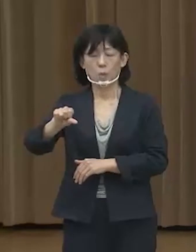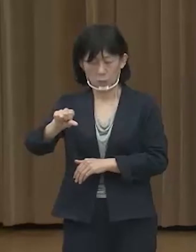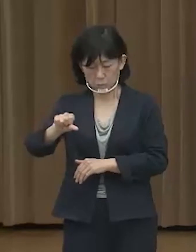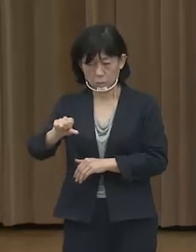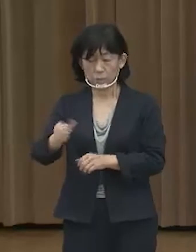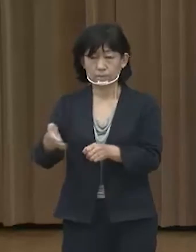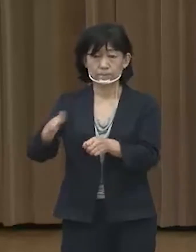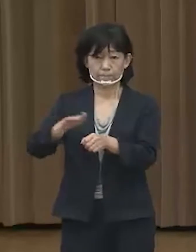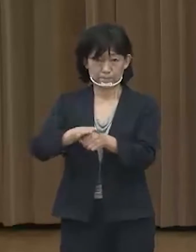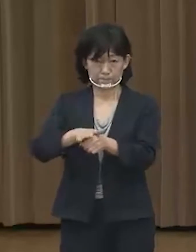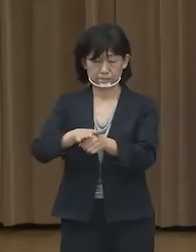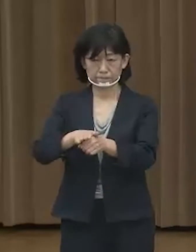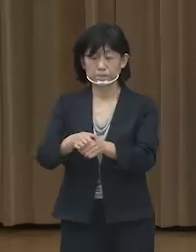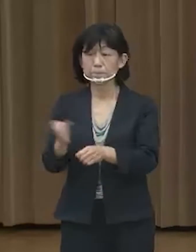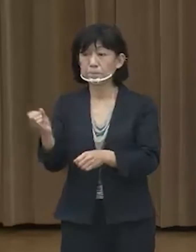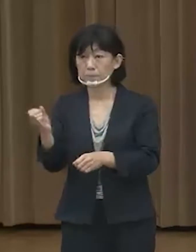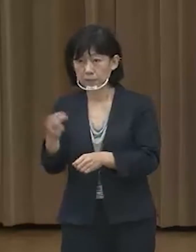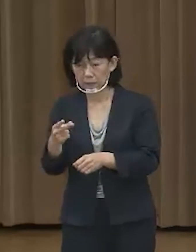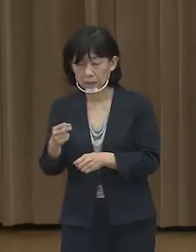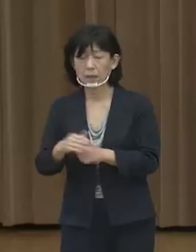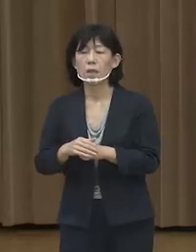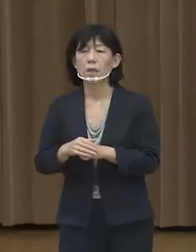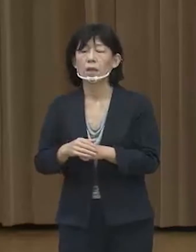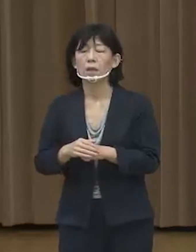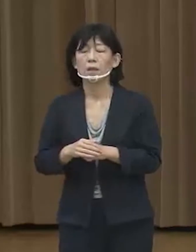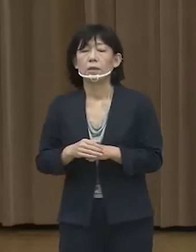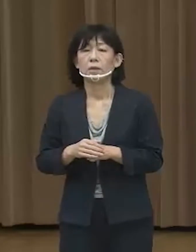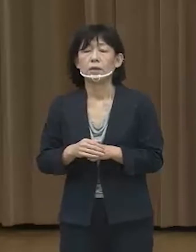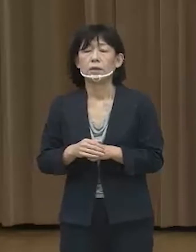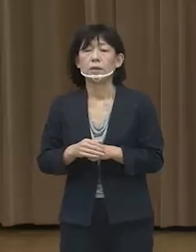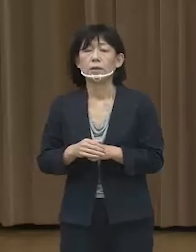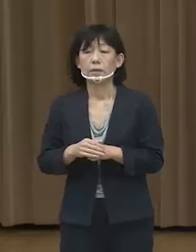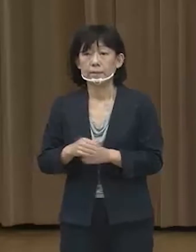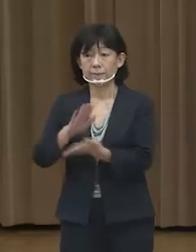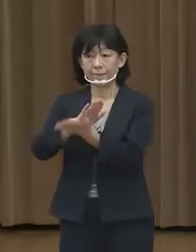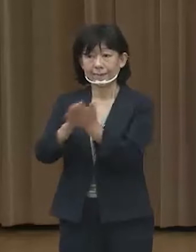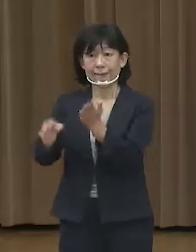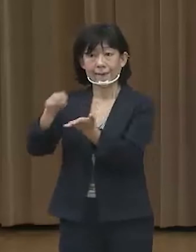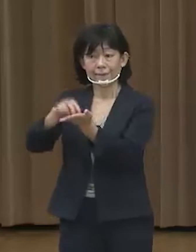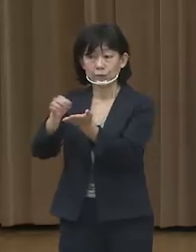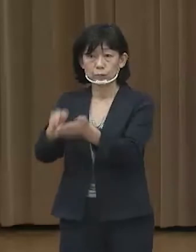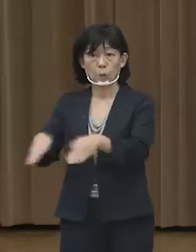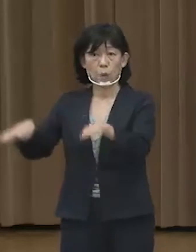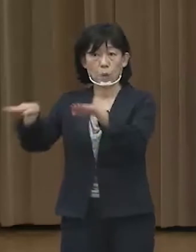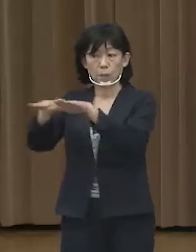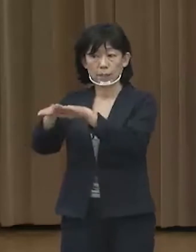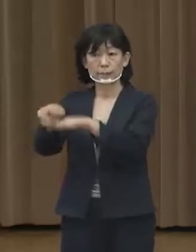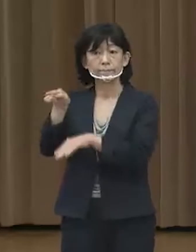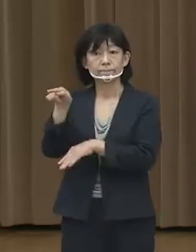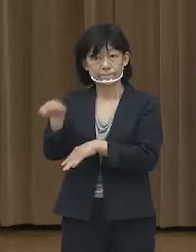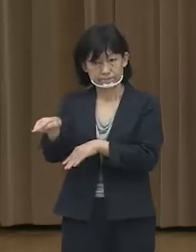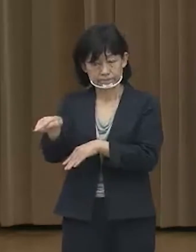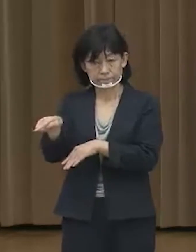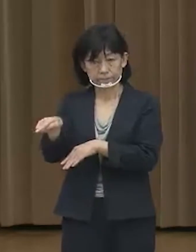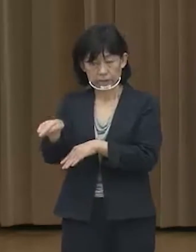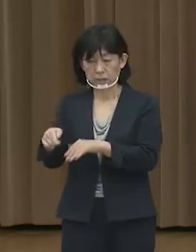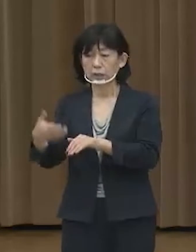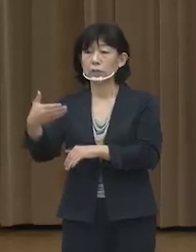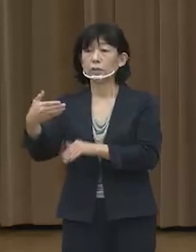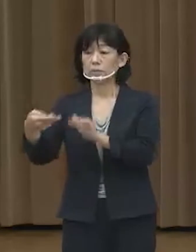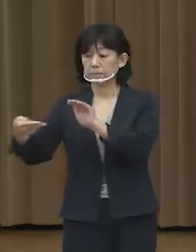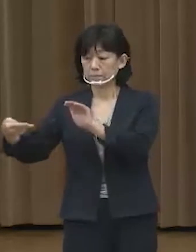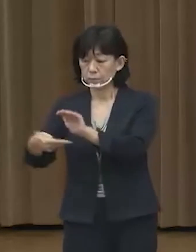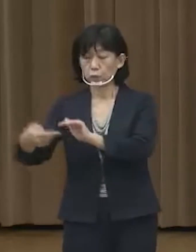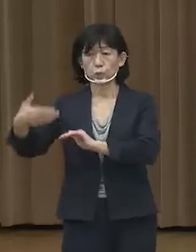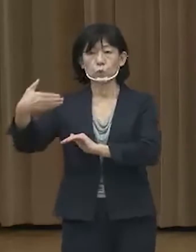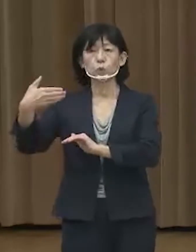き、それに加えてフェーズ4では、県立病院におきまして、90床の